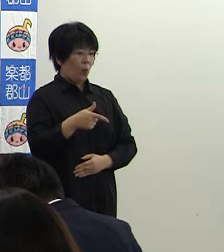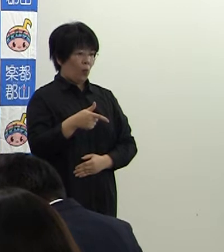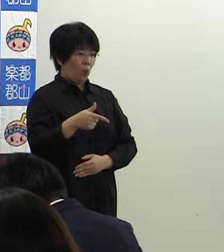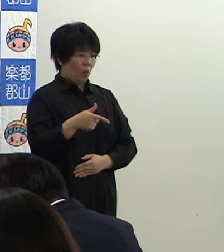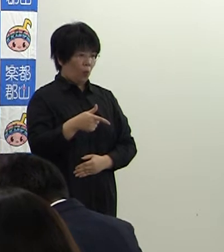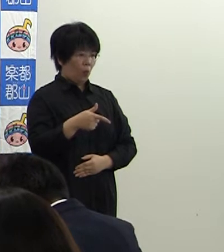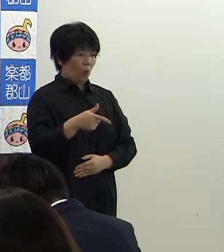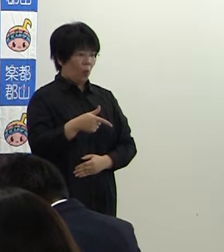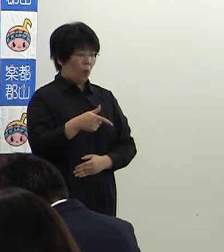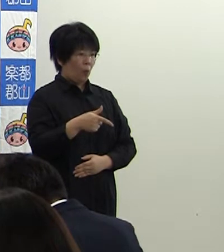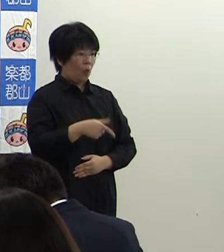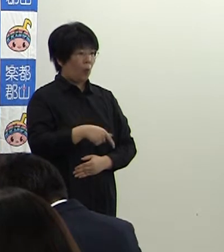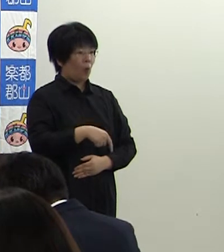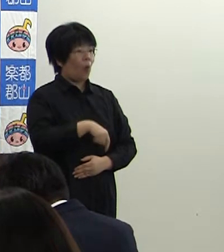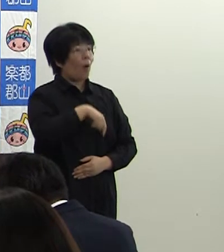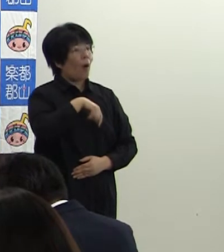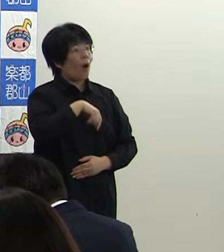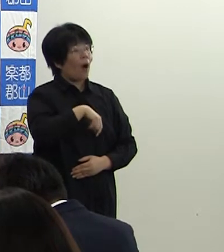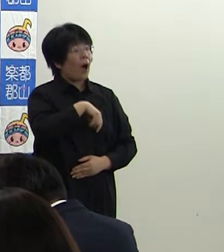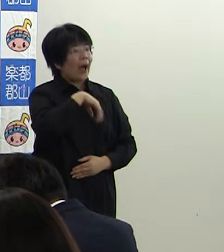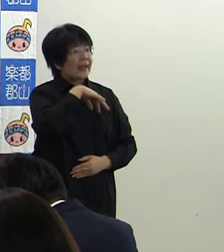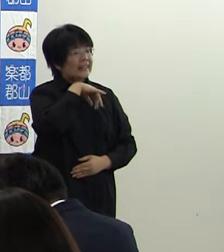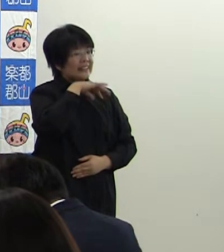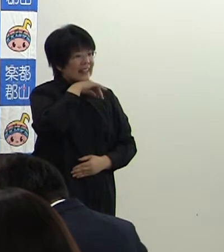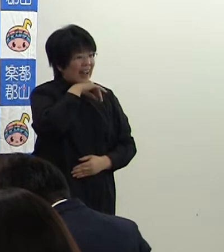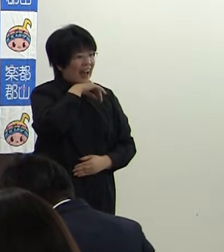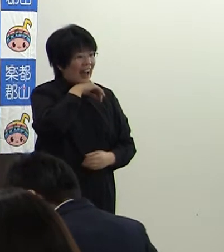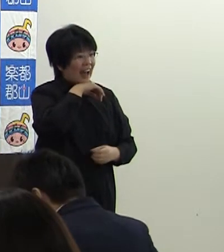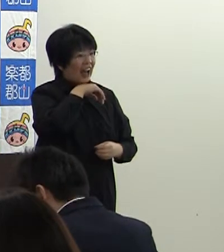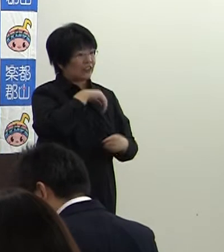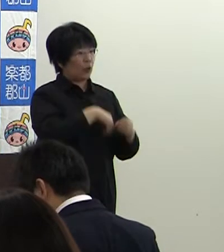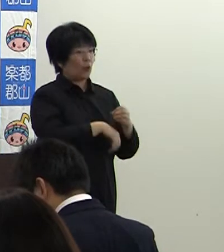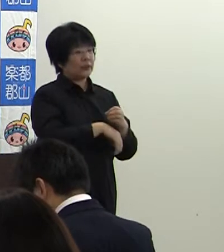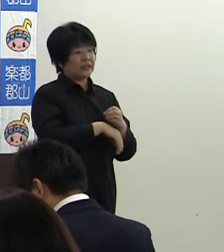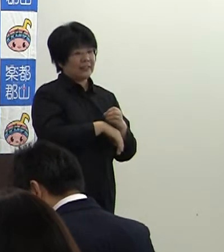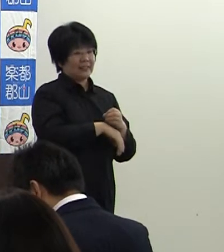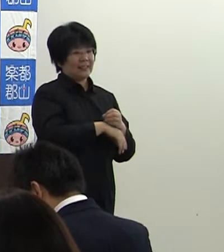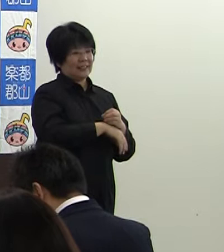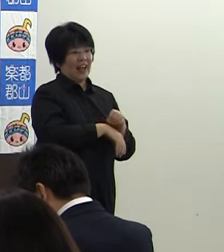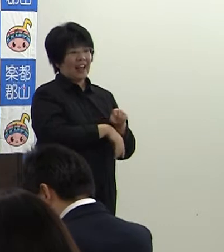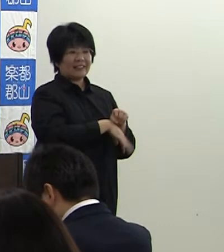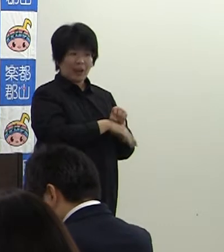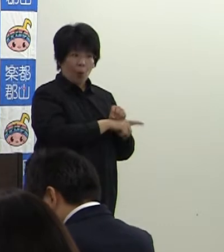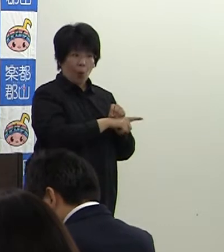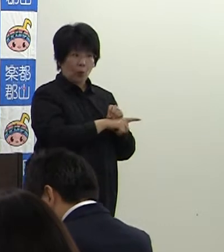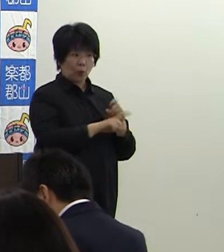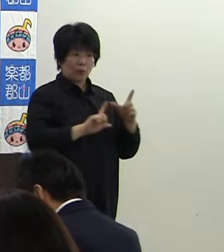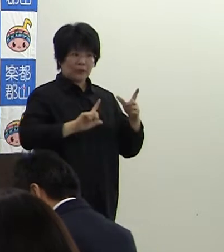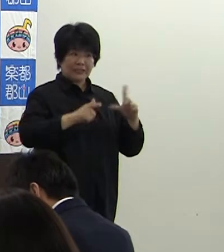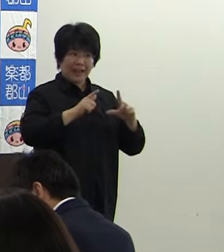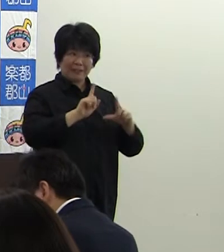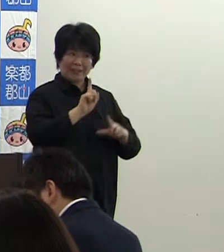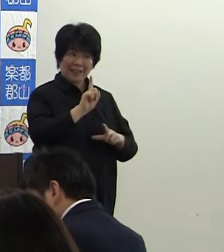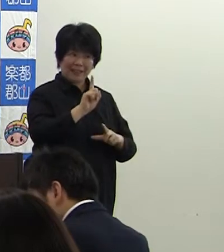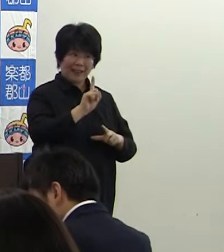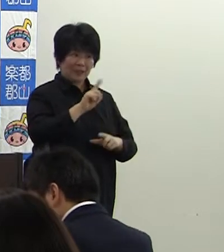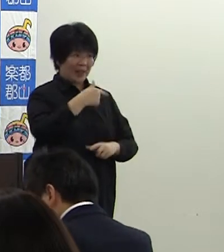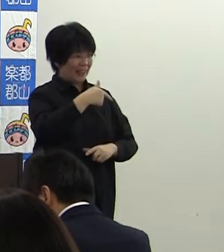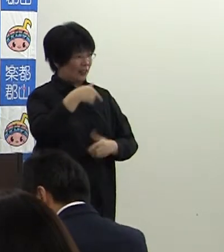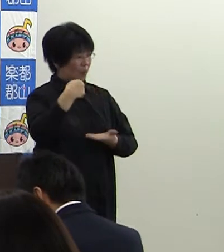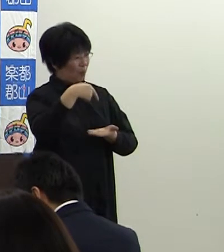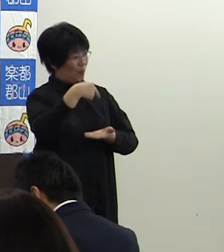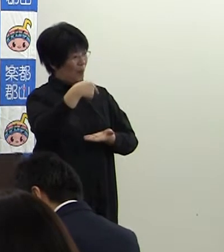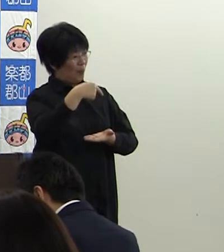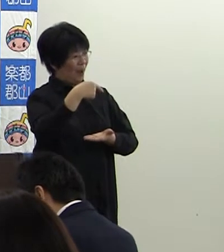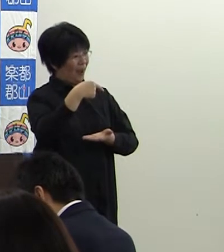イカとかタコがどう違うかとか、座学の勉強もさせていただきましたが、今度東京農